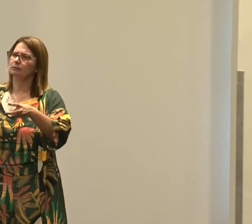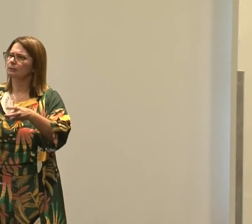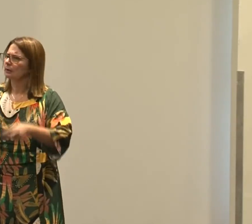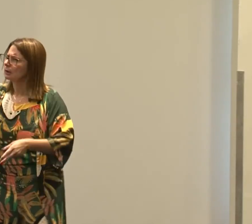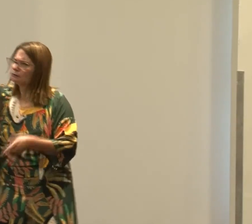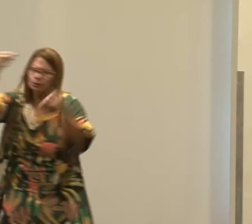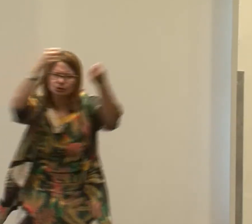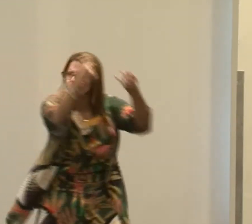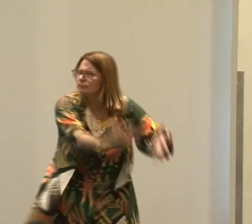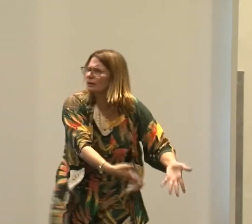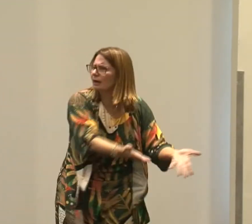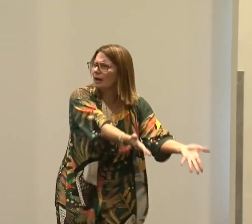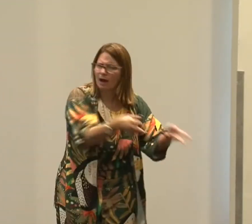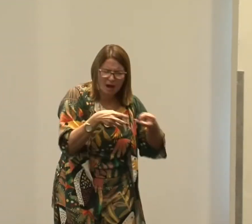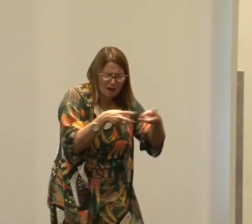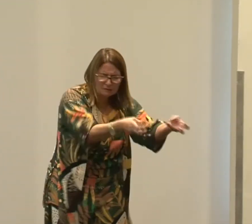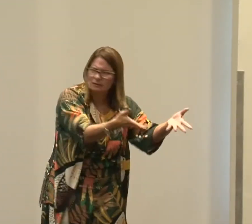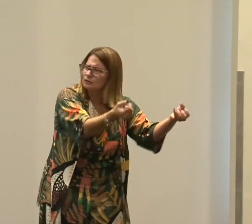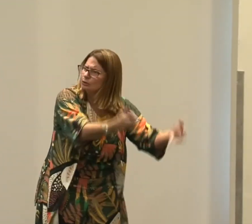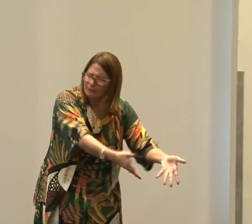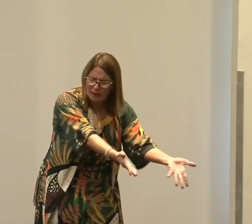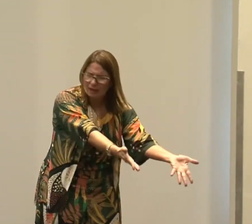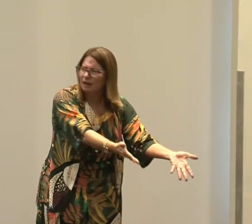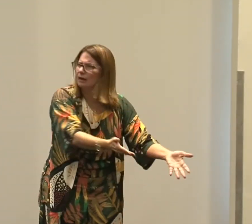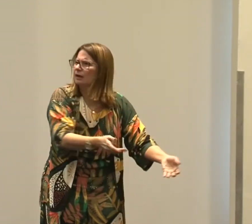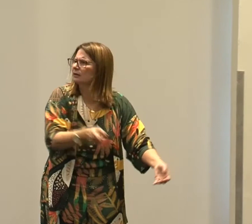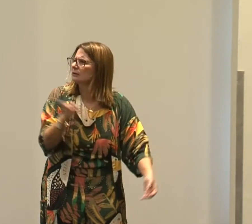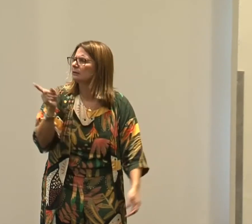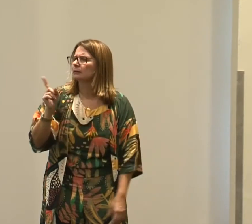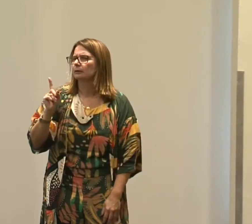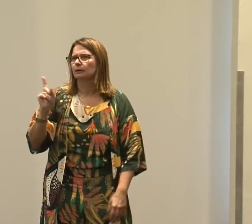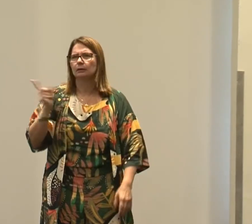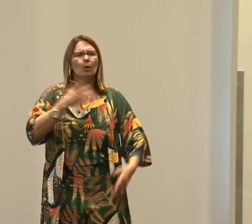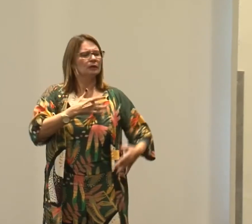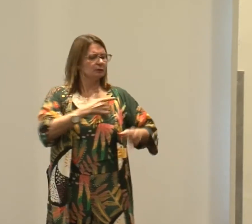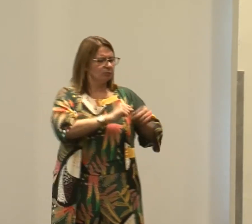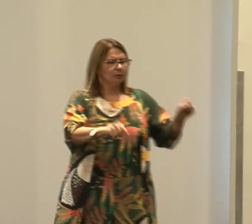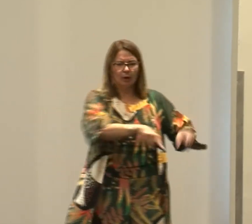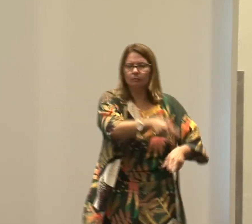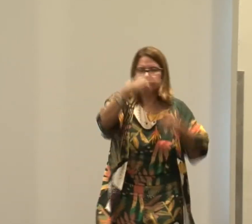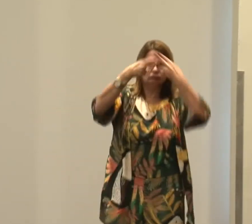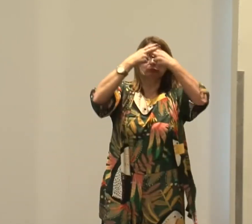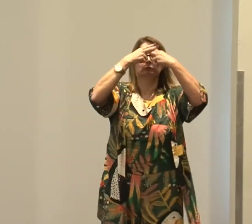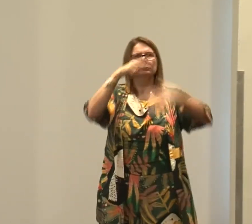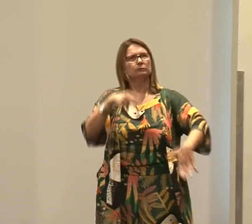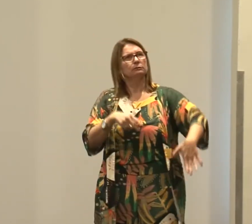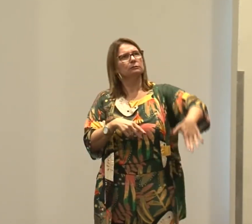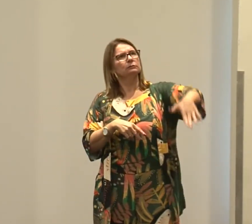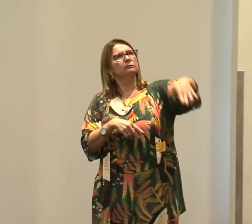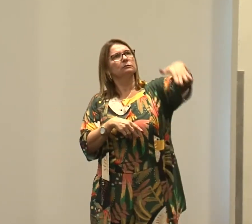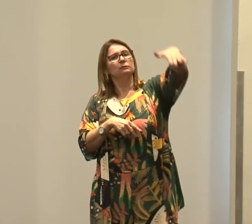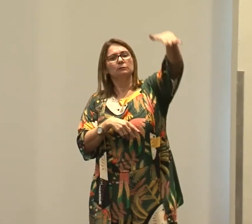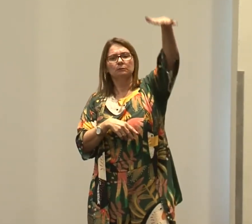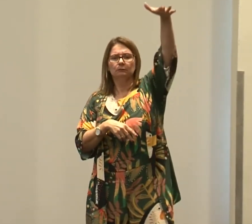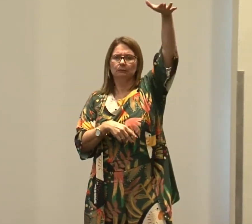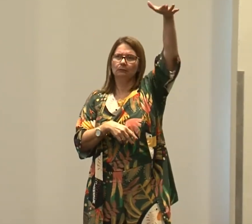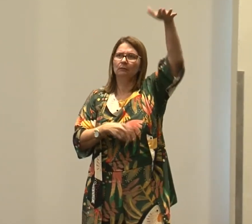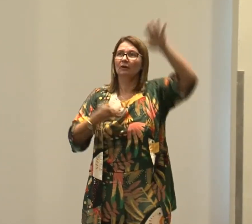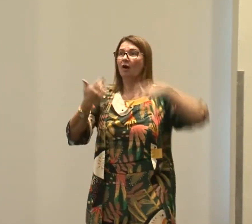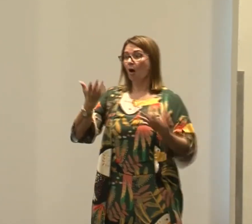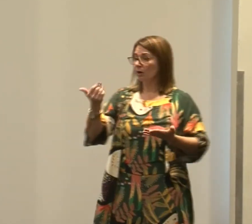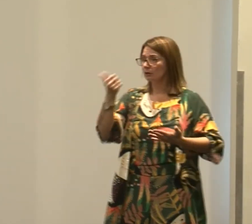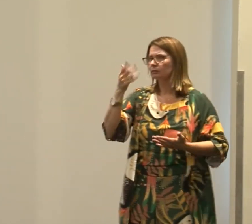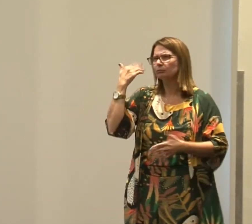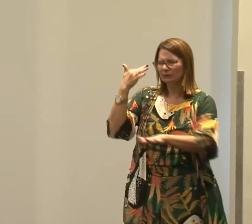explicar. Mas na verdade morreu foi de câncer, mas ninguém explicou para ele o que aconteceu. Só fez o coração e ele ficou traumatizado, vai